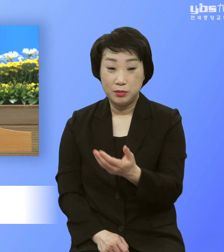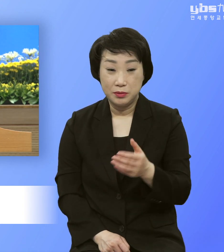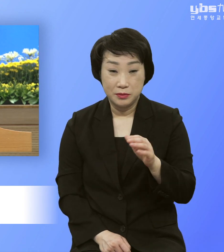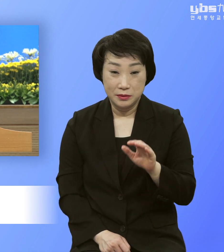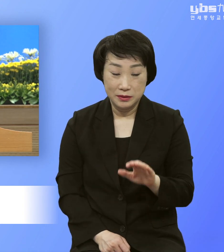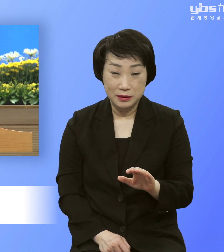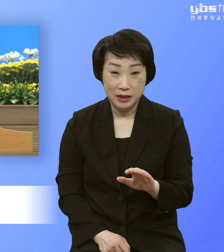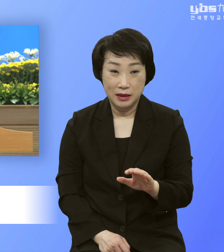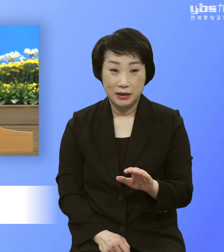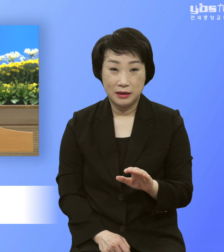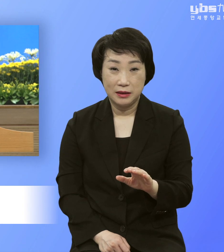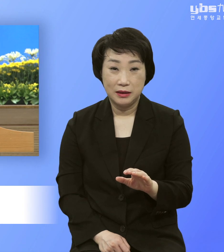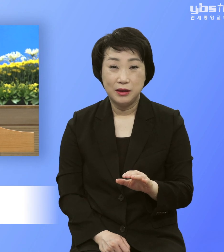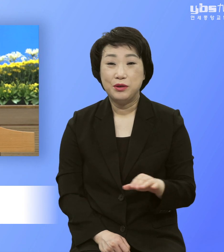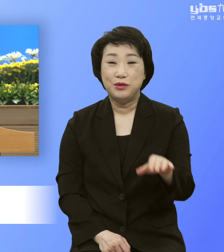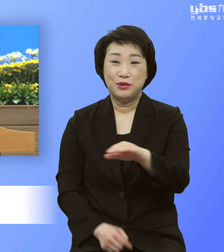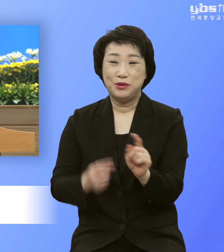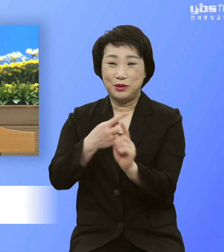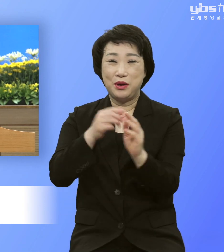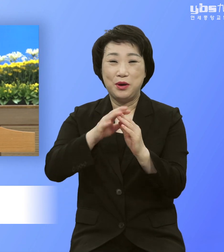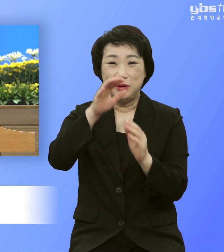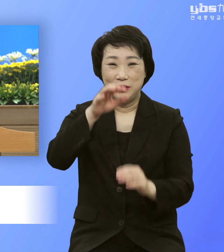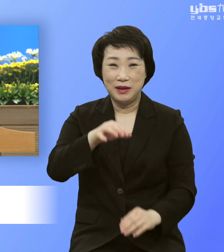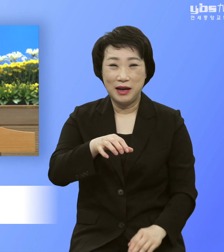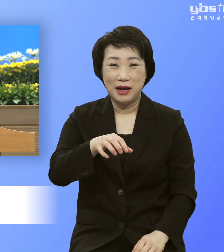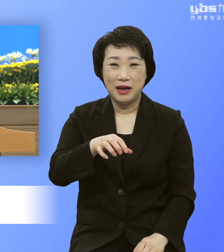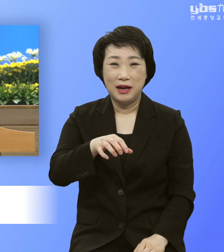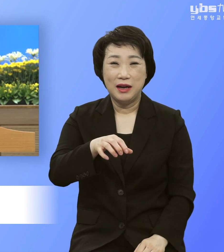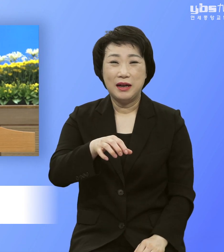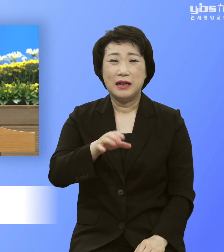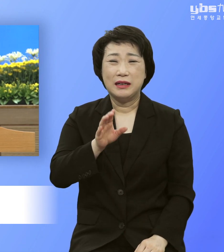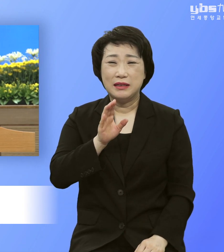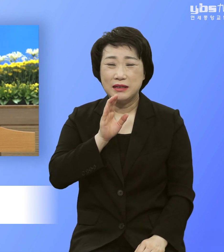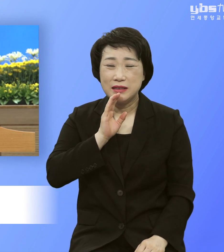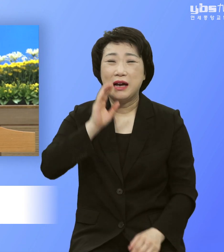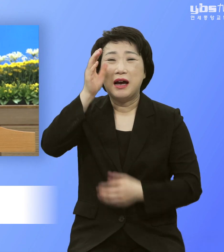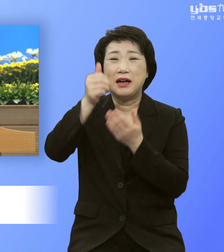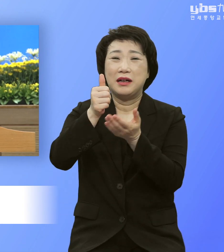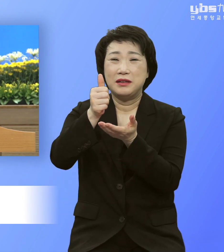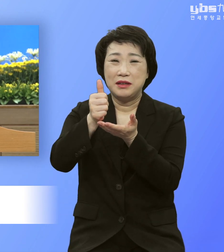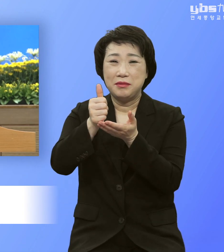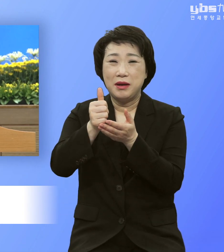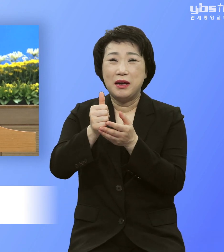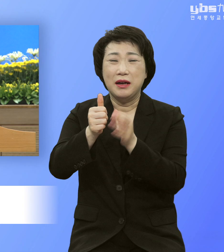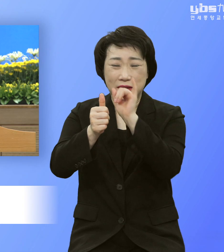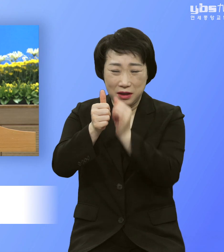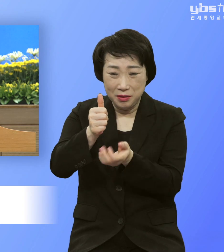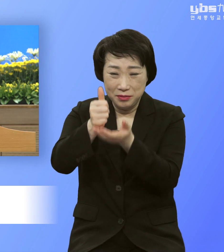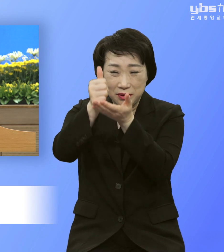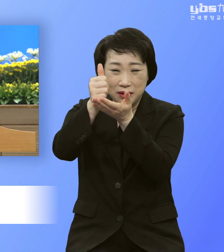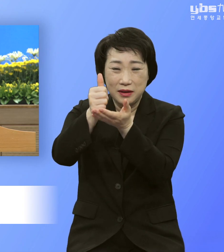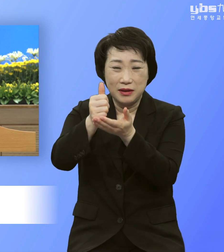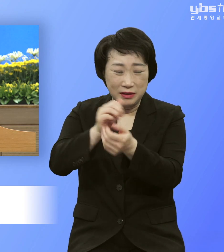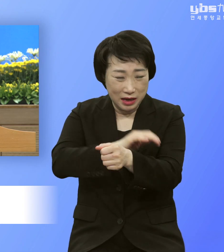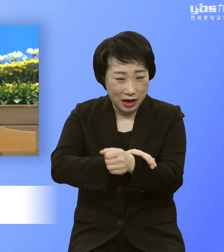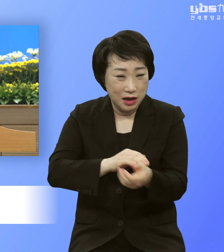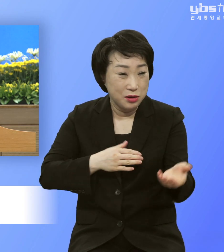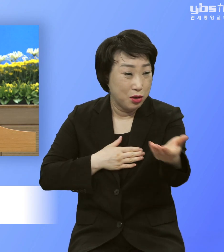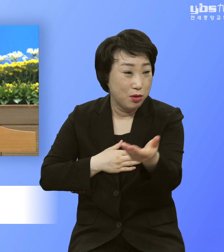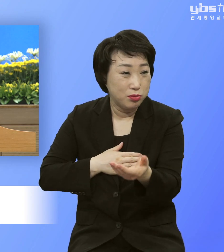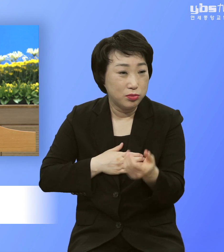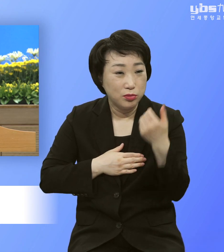여러분들이 우리 교회 정말로 하나님 잘 섬기는 분들은